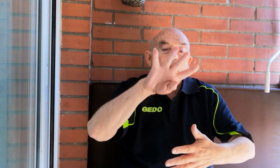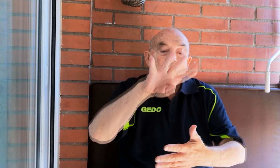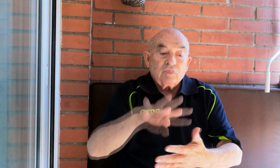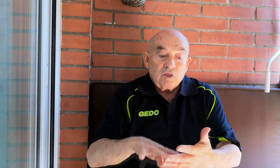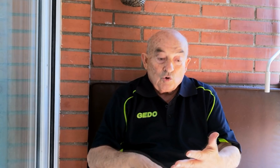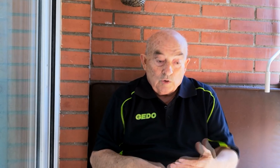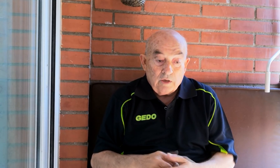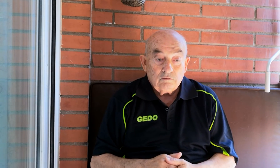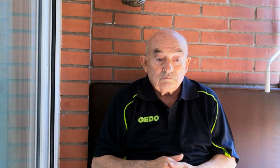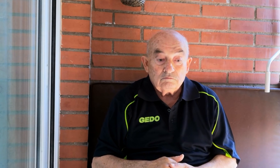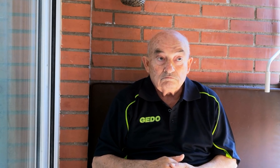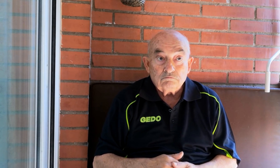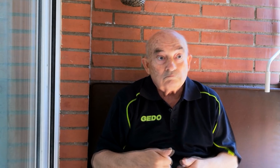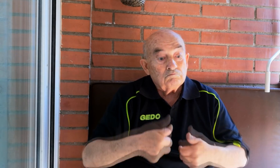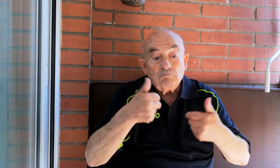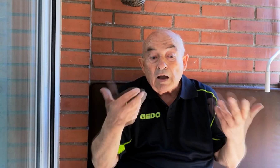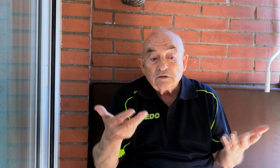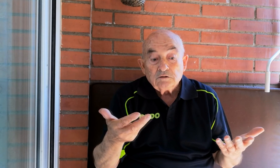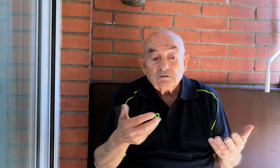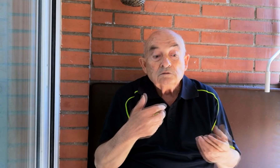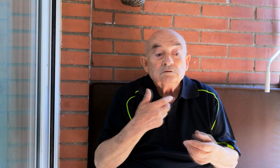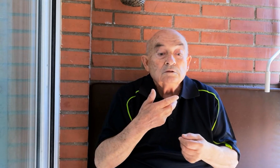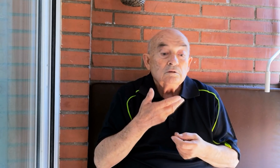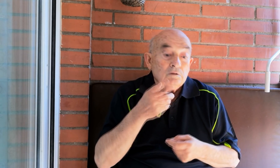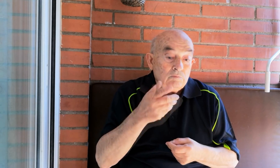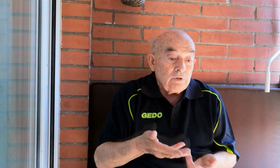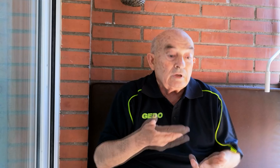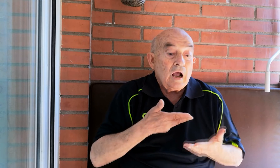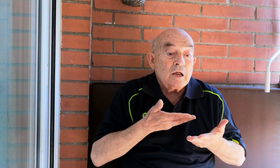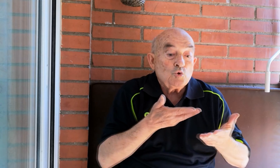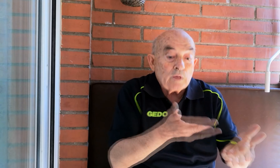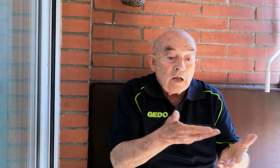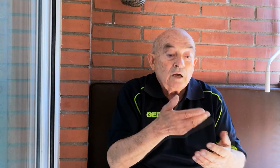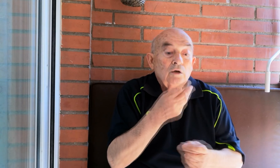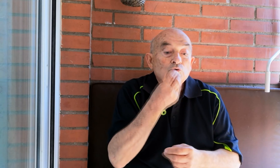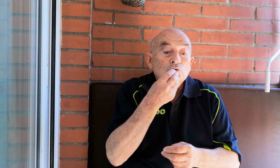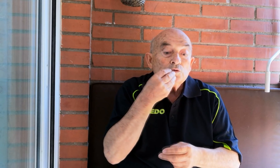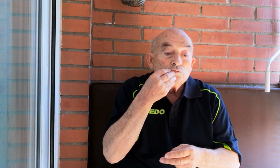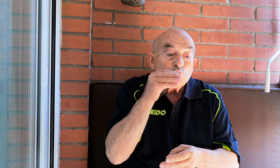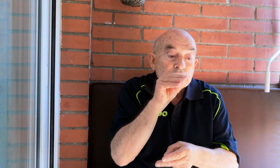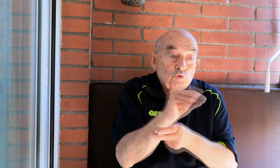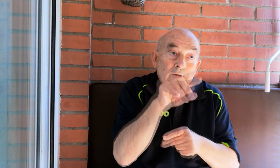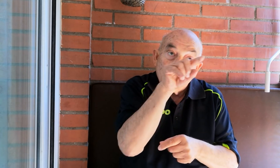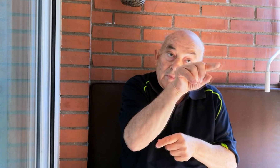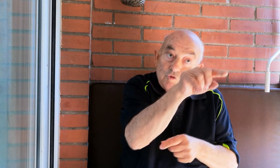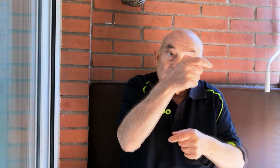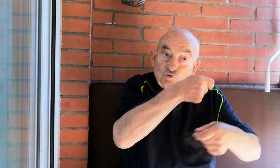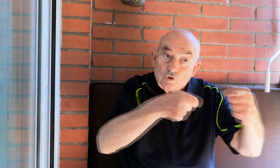venir aquí a la ciutat de Barcelona. El que també acostumàvem a fer en aquella època era ajudar